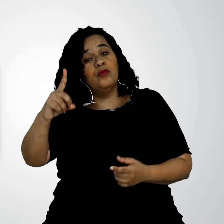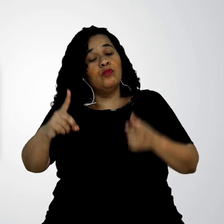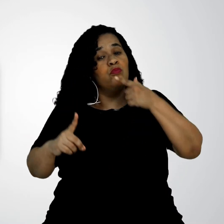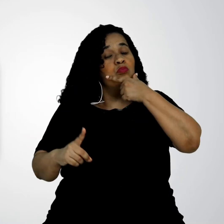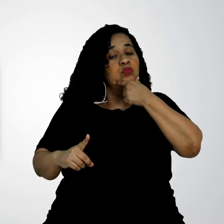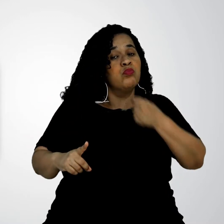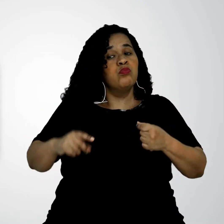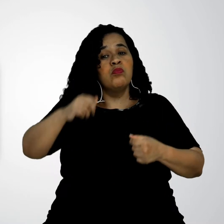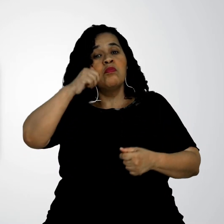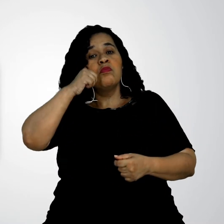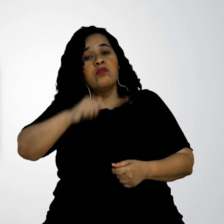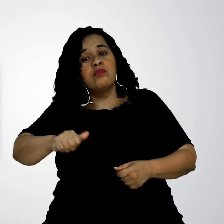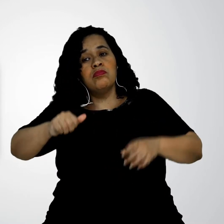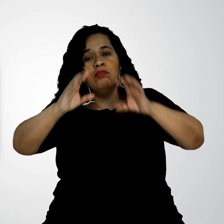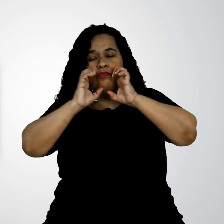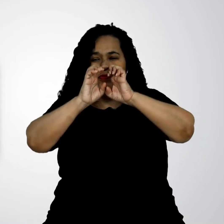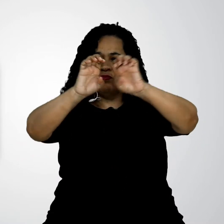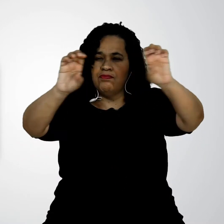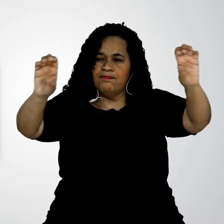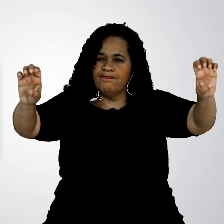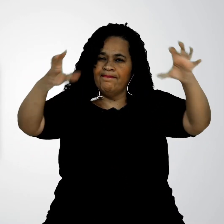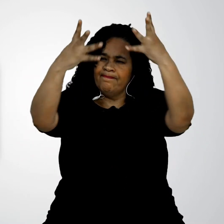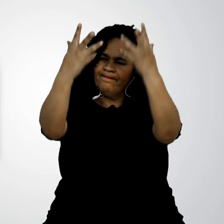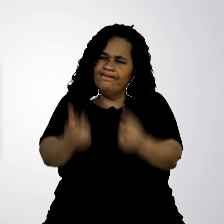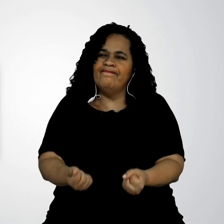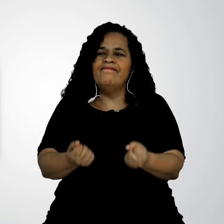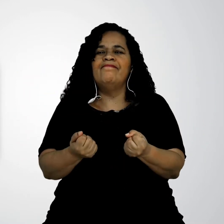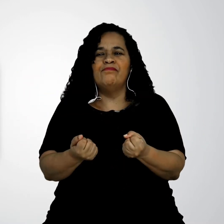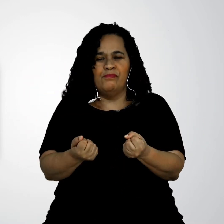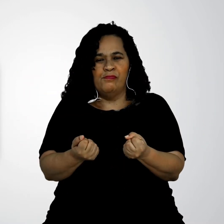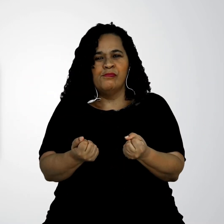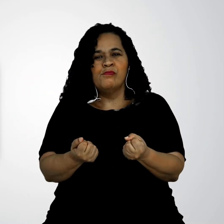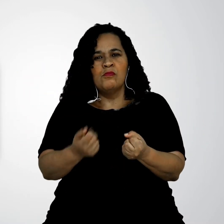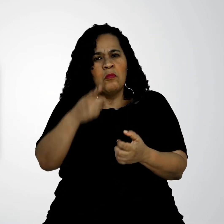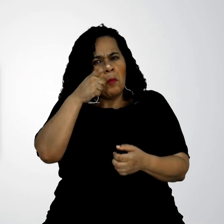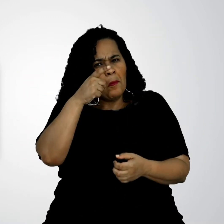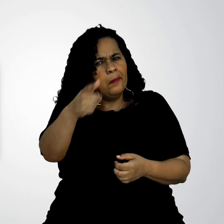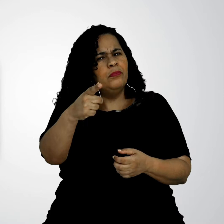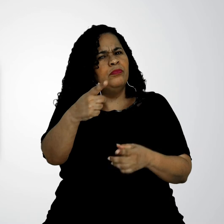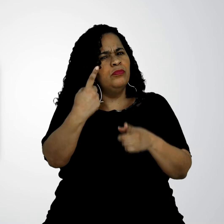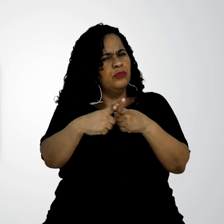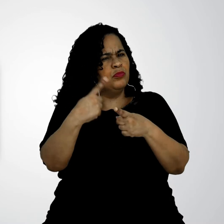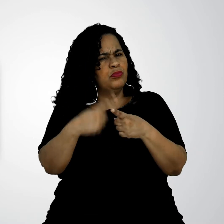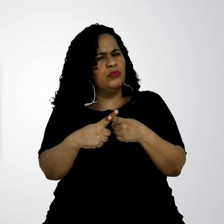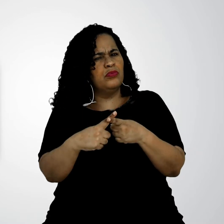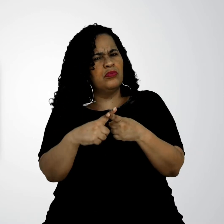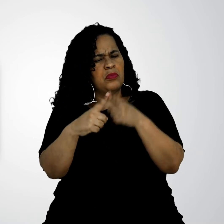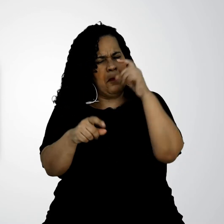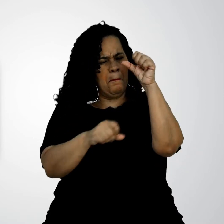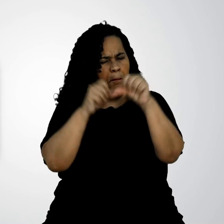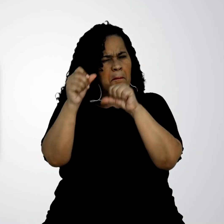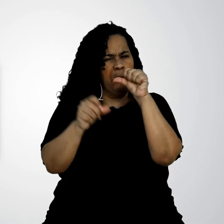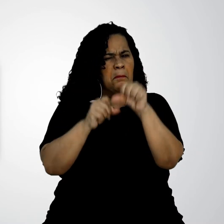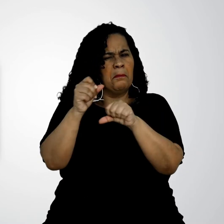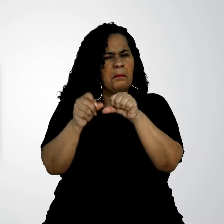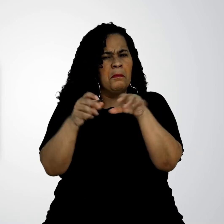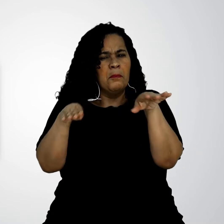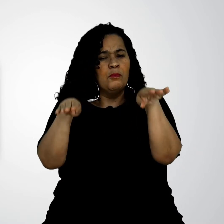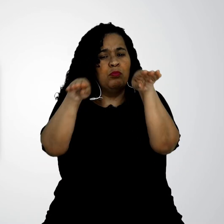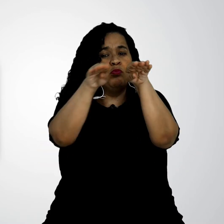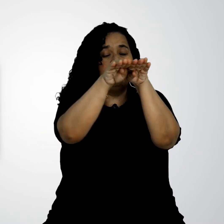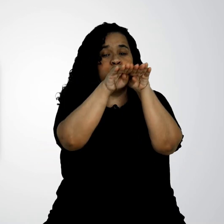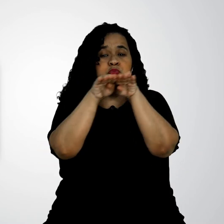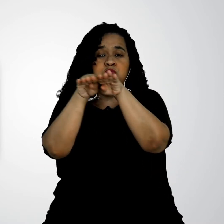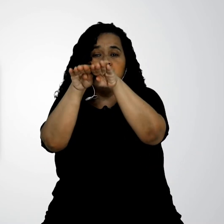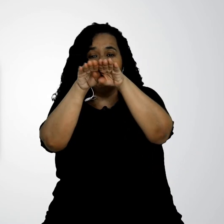se renderam ao evangelho, né? E é interessante porque a mudança ela não acontece do padrão político para